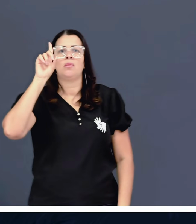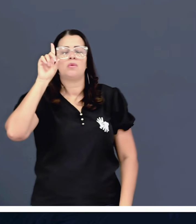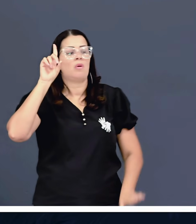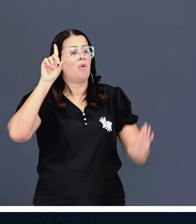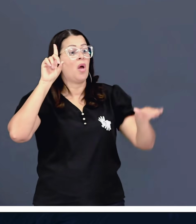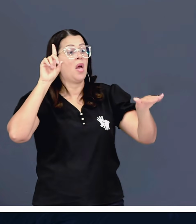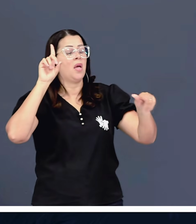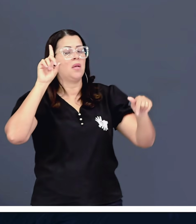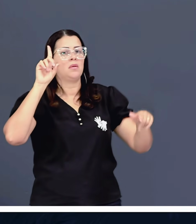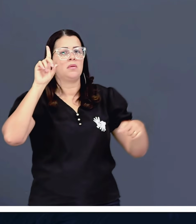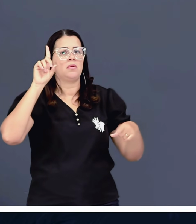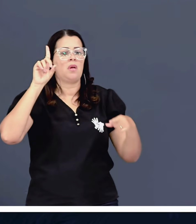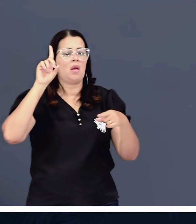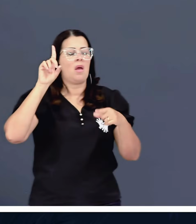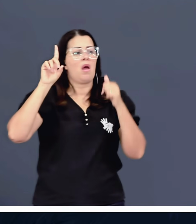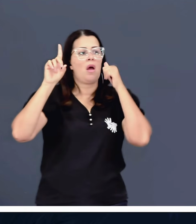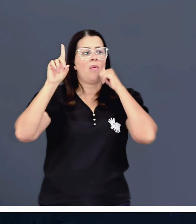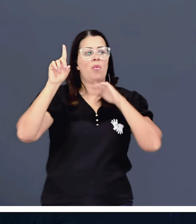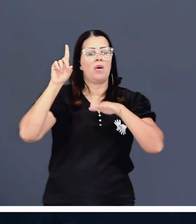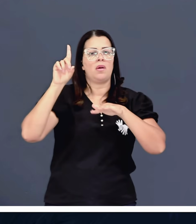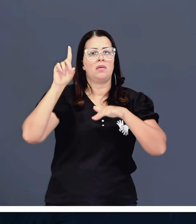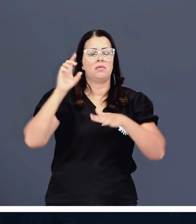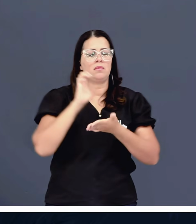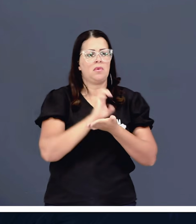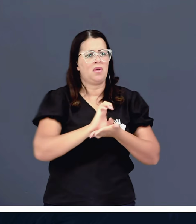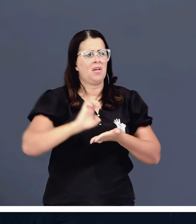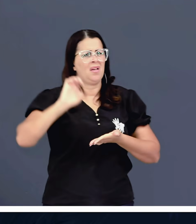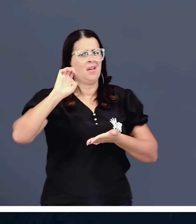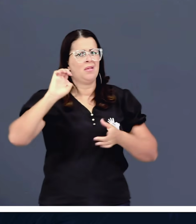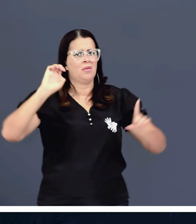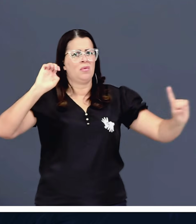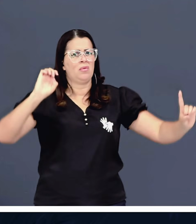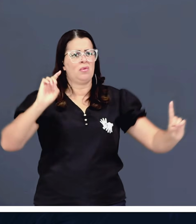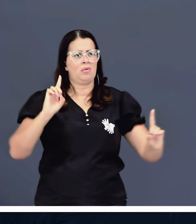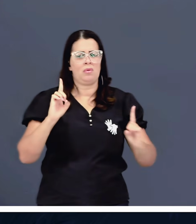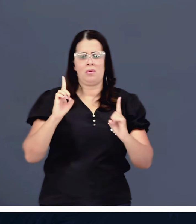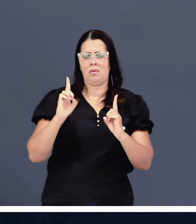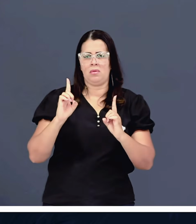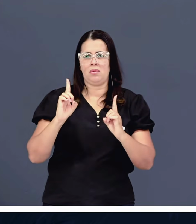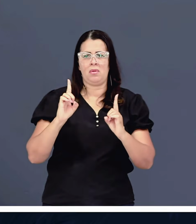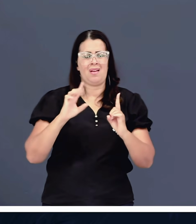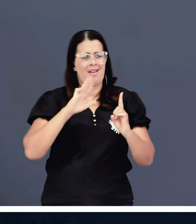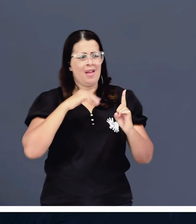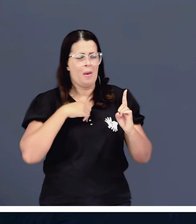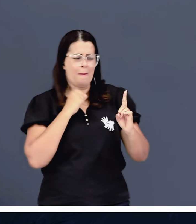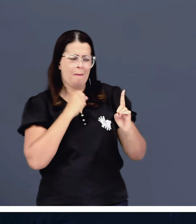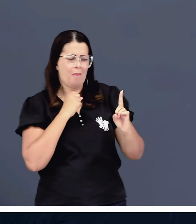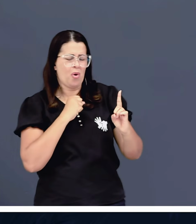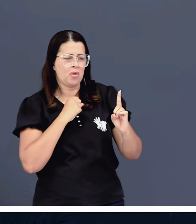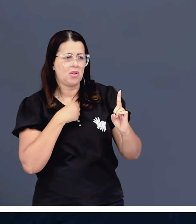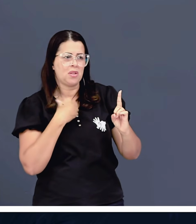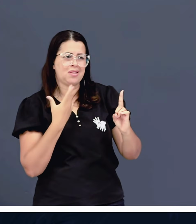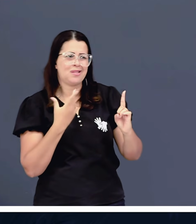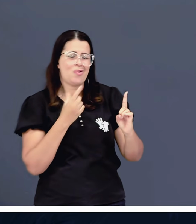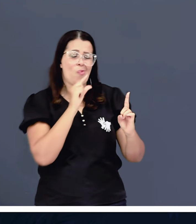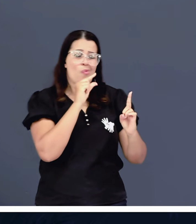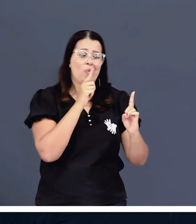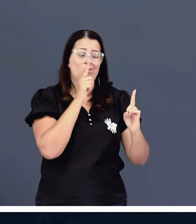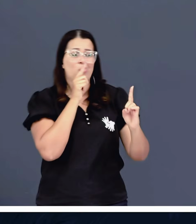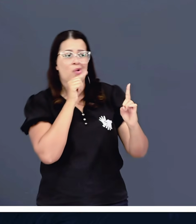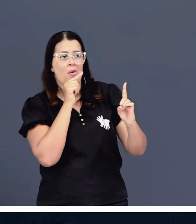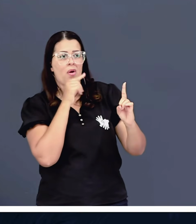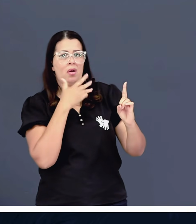ele, é ela. Então Elias chega para aquela mulher e pede a ela, você pode me conseguir um pouco de